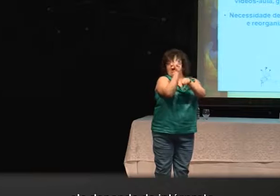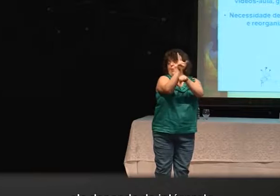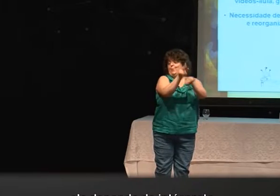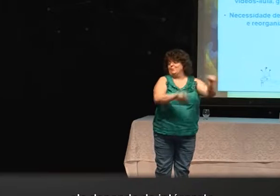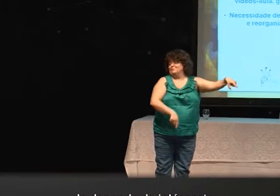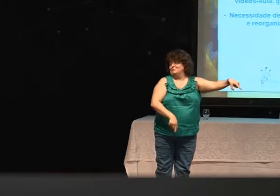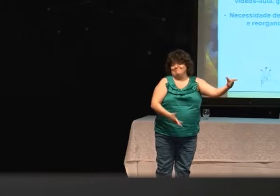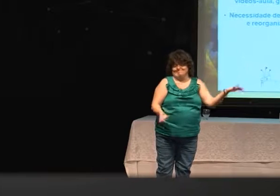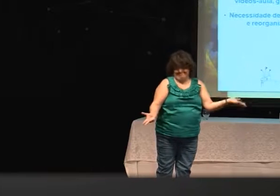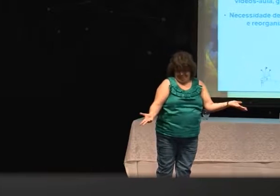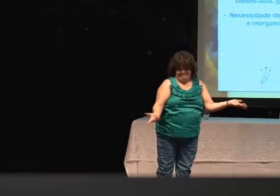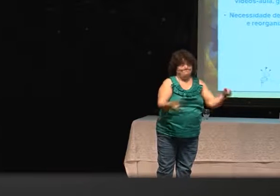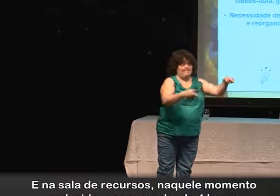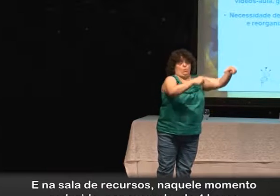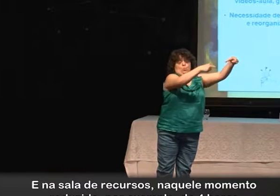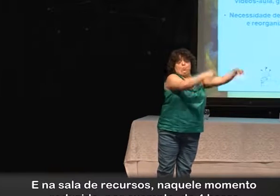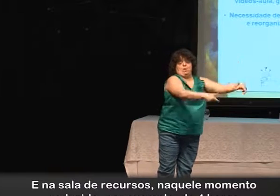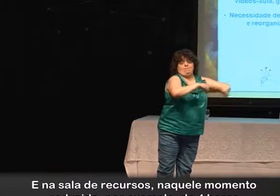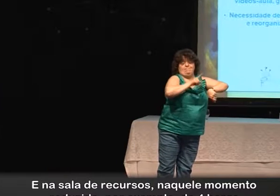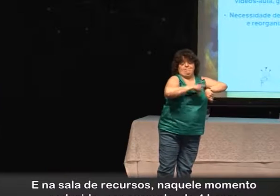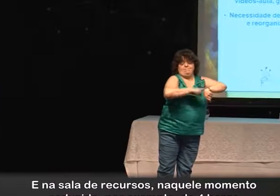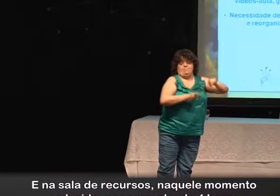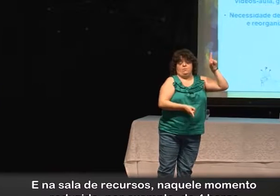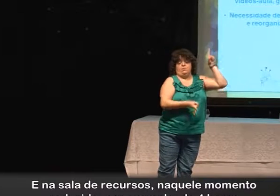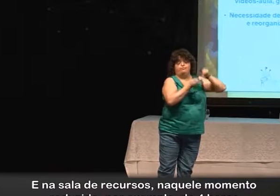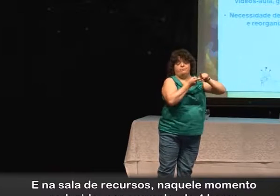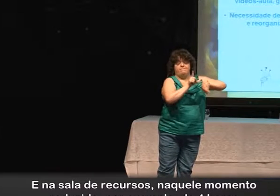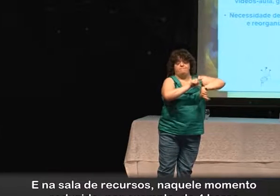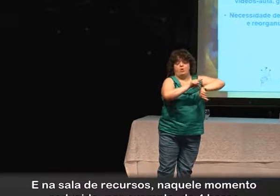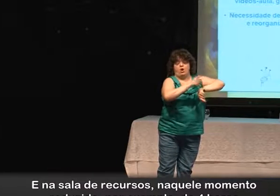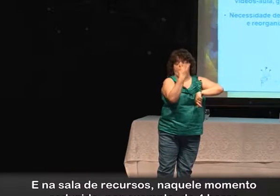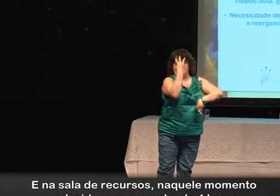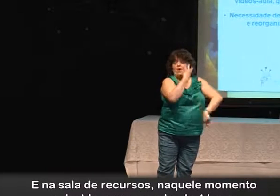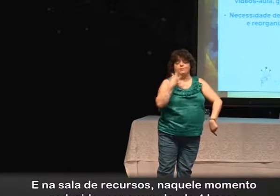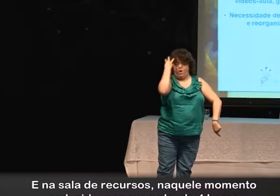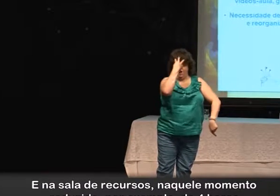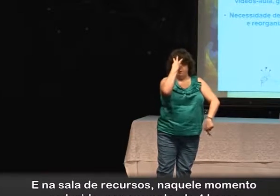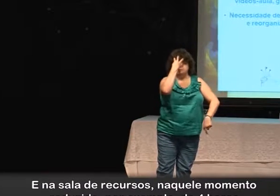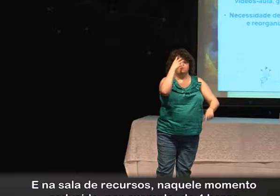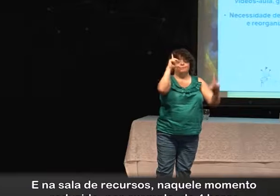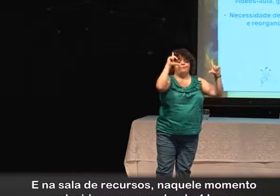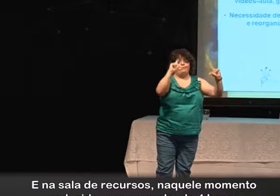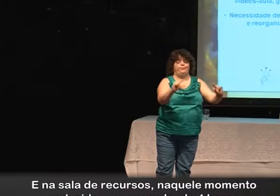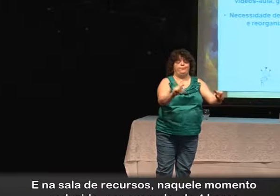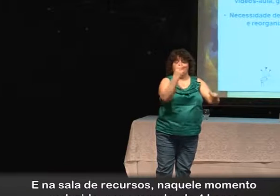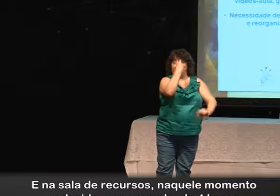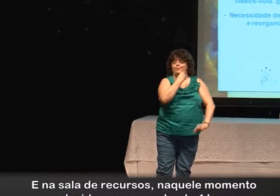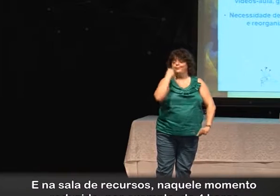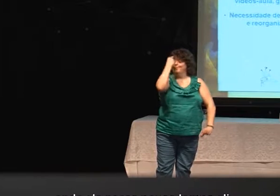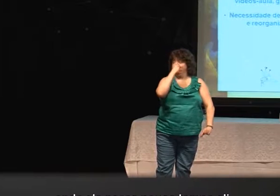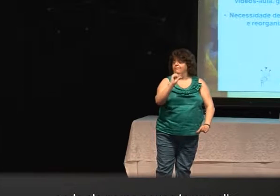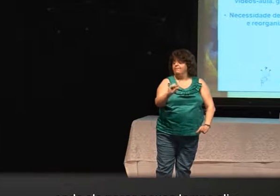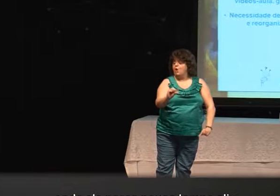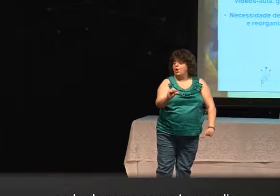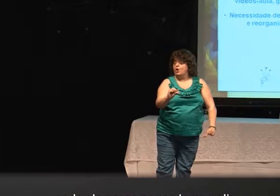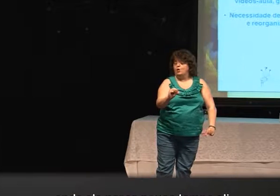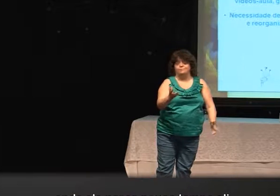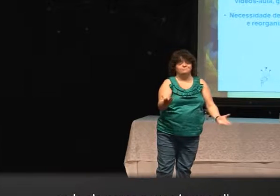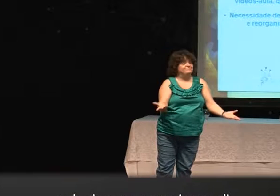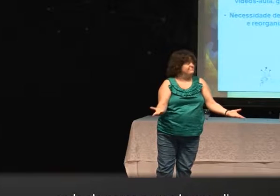intérprete e na sala de recursos, naquele momento reduzido, por exemplo, de 4 horas, onde ele passa pouco